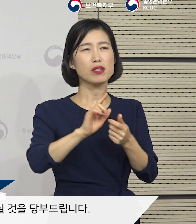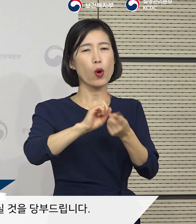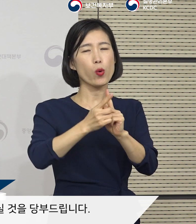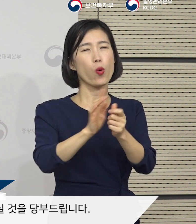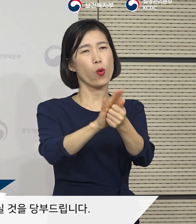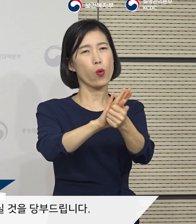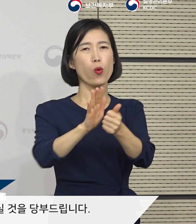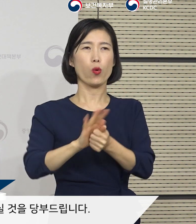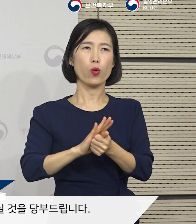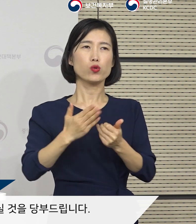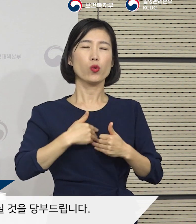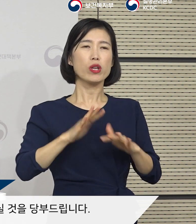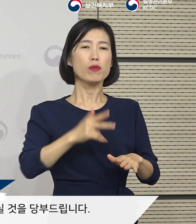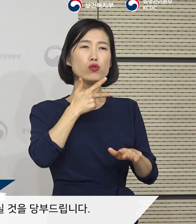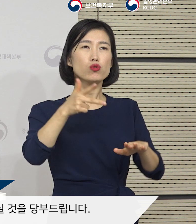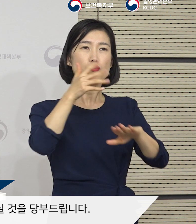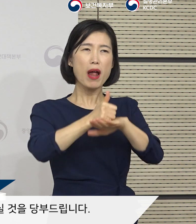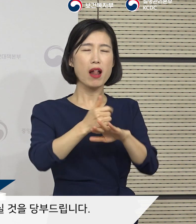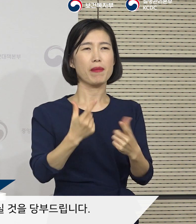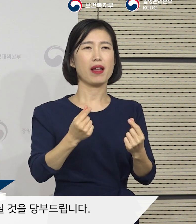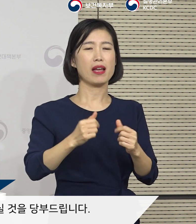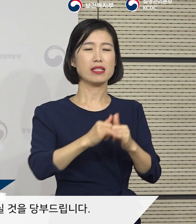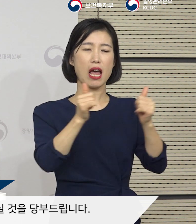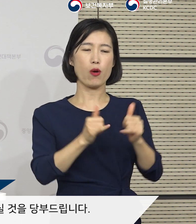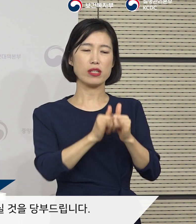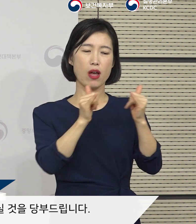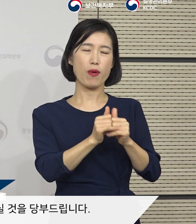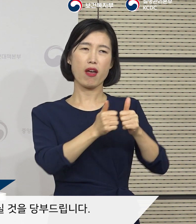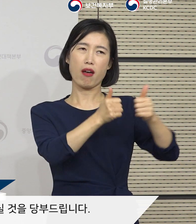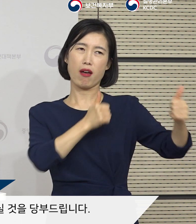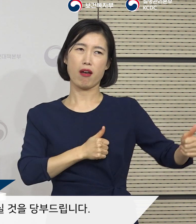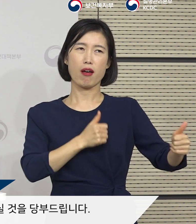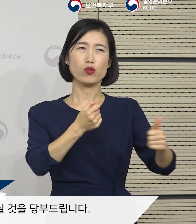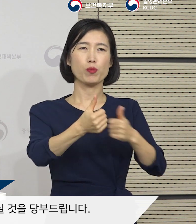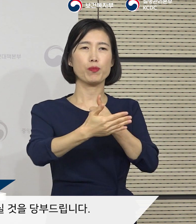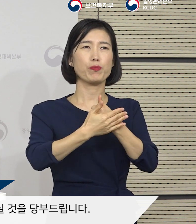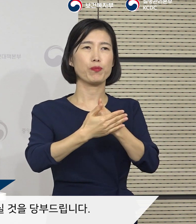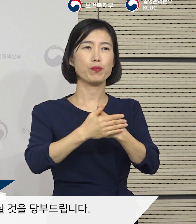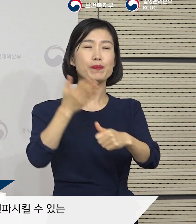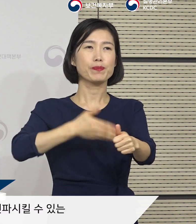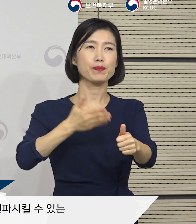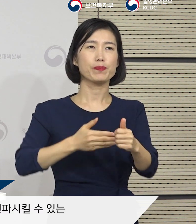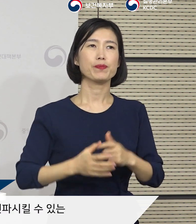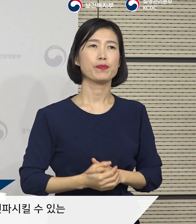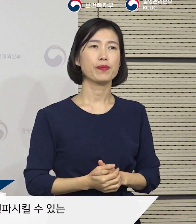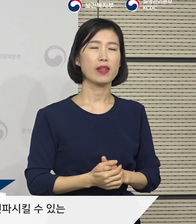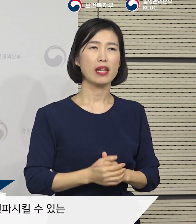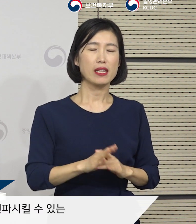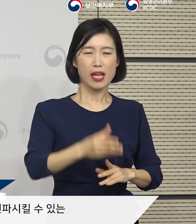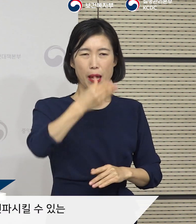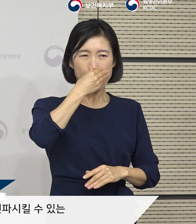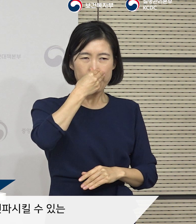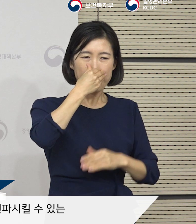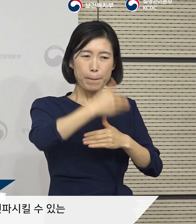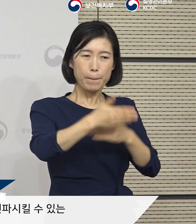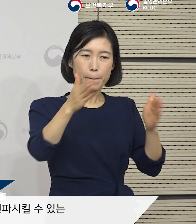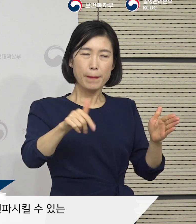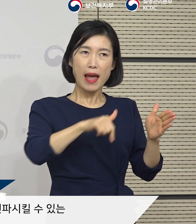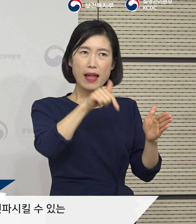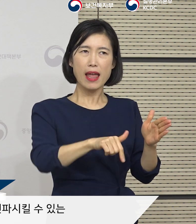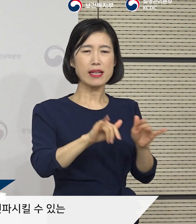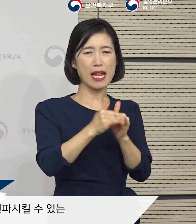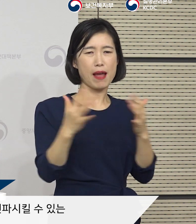이번 주말도 조금만 더 사회적 거리두기에 협조해 주실 것을 당부드립니다. 밀폐된 장소에서